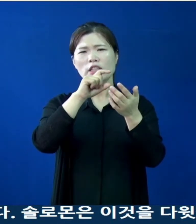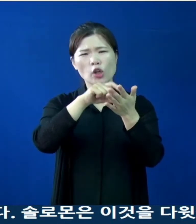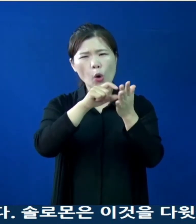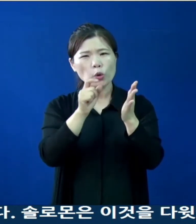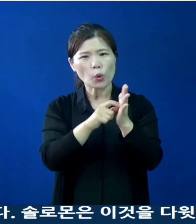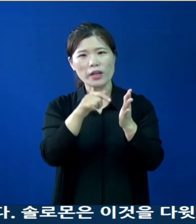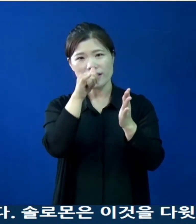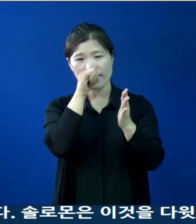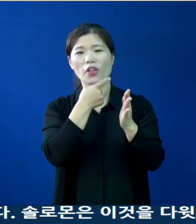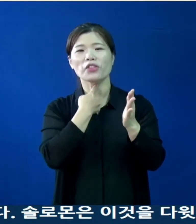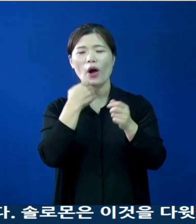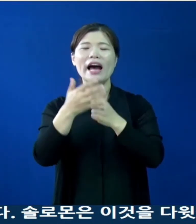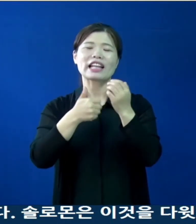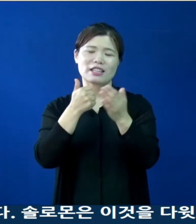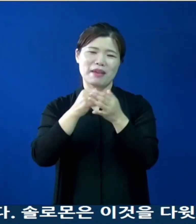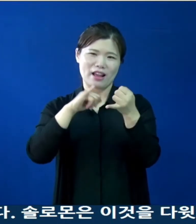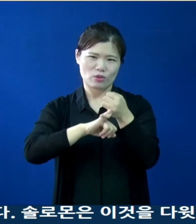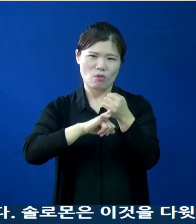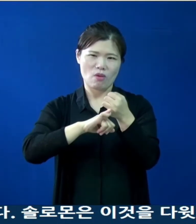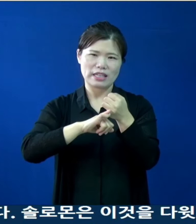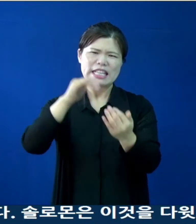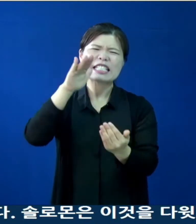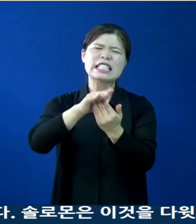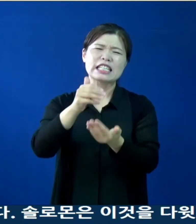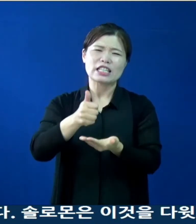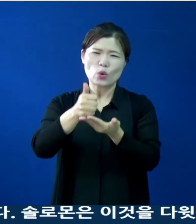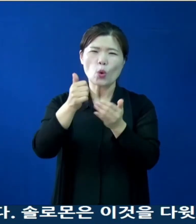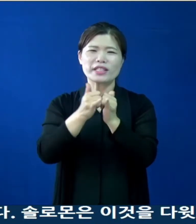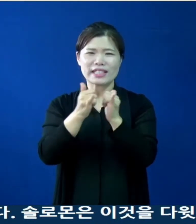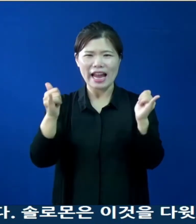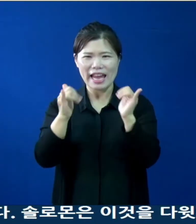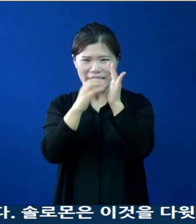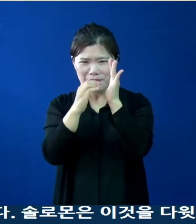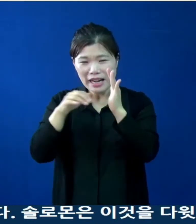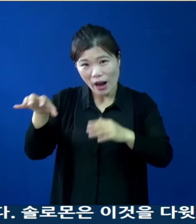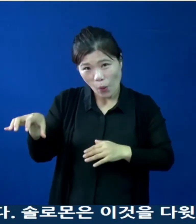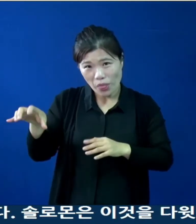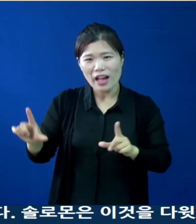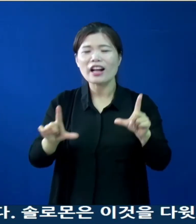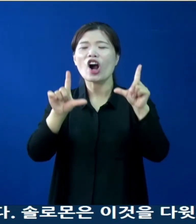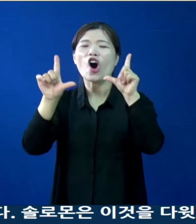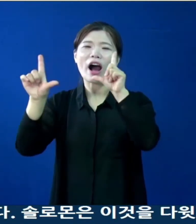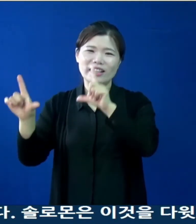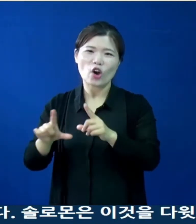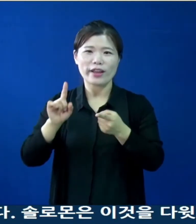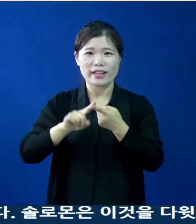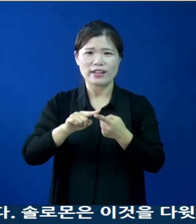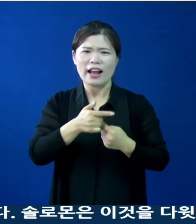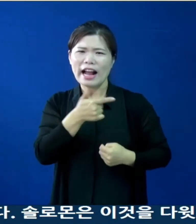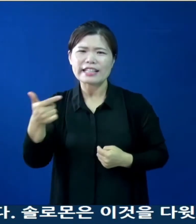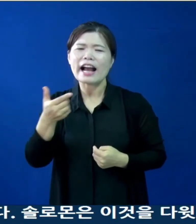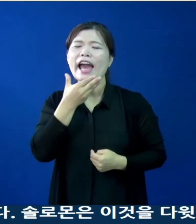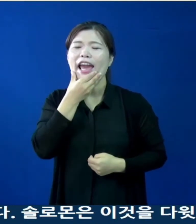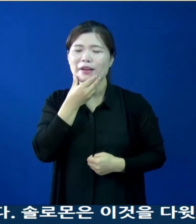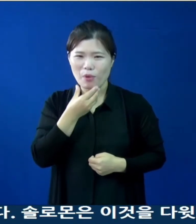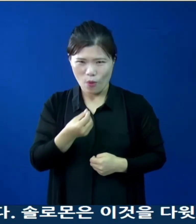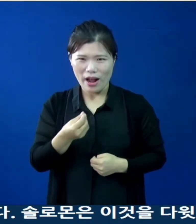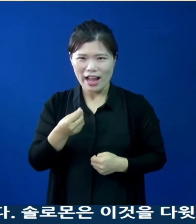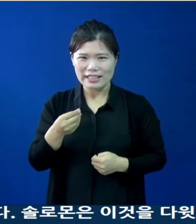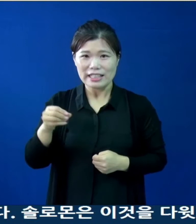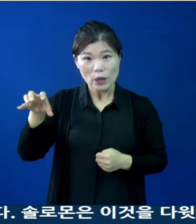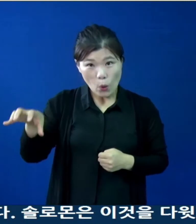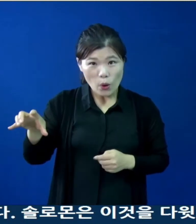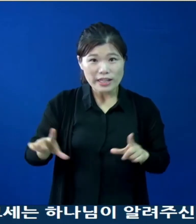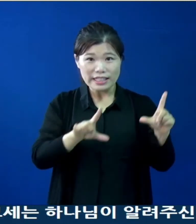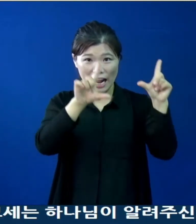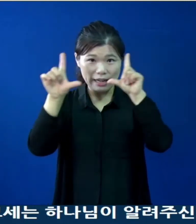여러분, 지존자의 은밀한 곳, 거기에 거주하는 것을 우리의 가장 행복한 거주지로 삼는